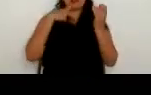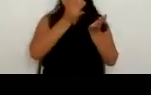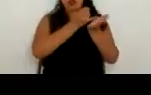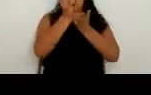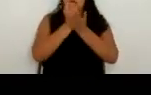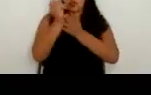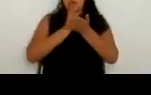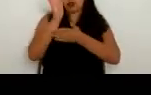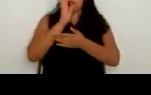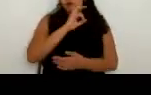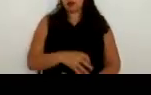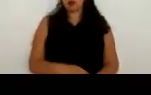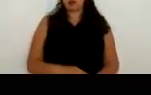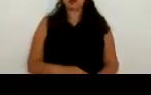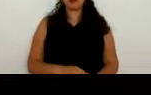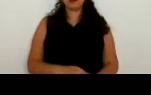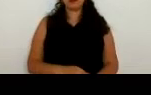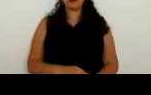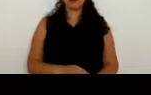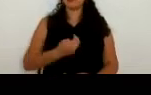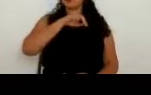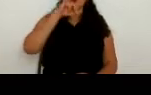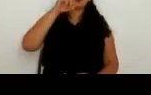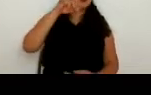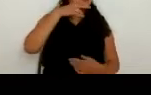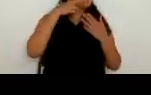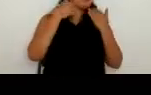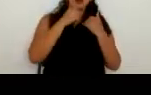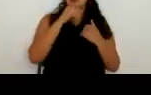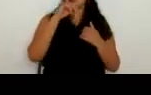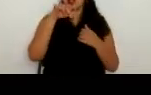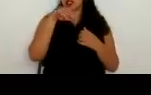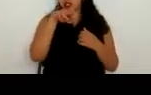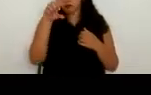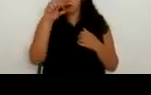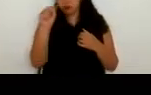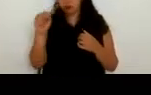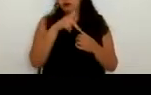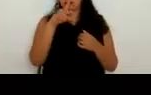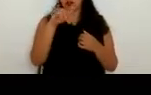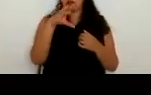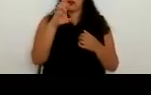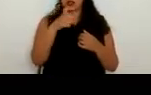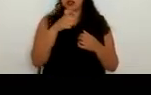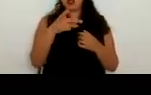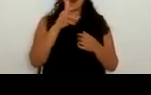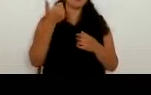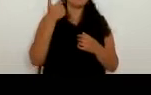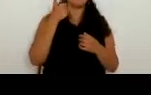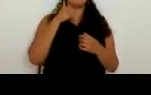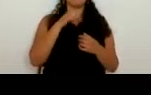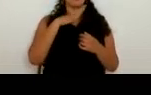ahí si ninguno insiste de pemex otro en el caso de otro que nos dijera cuál la